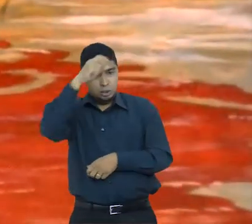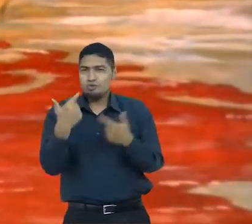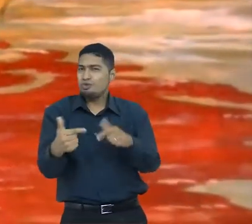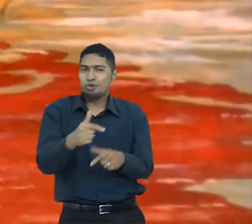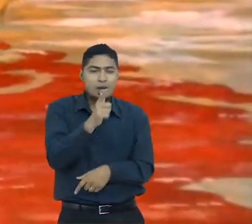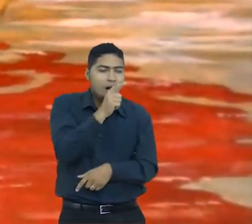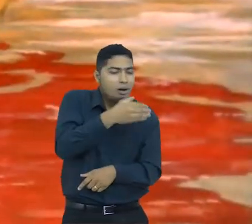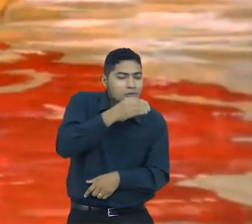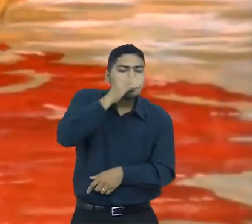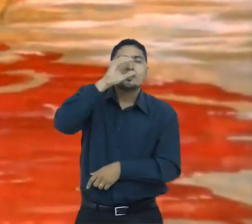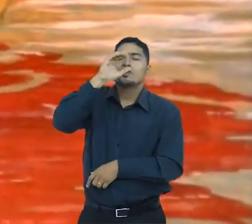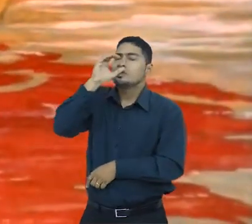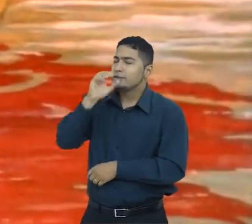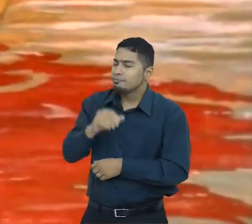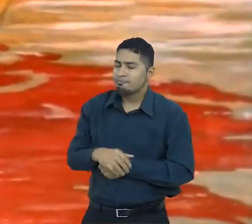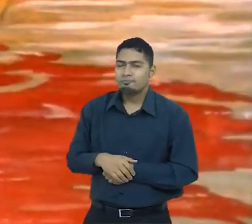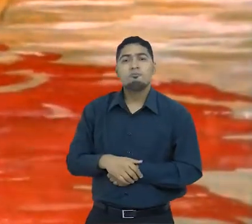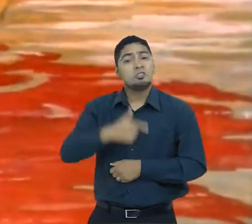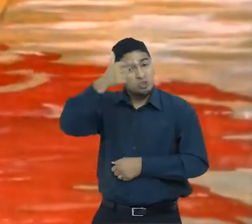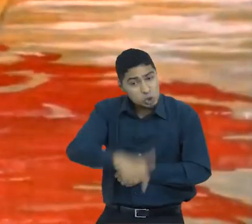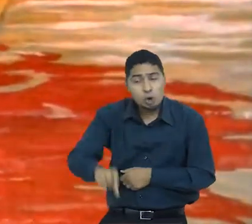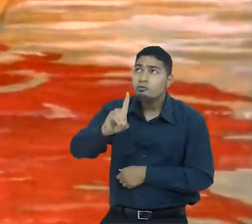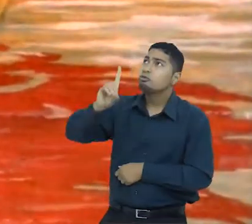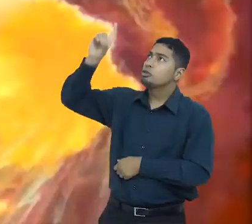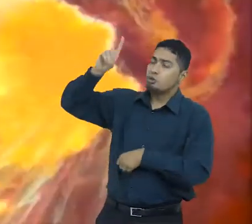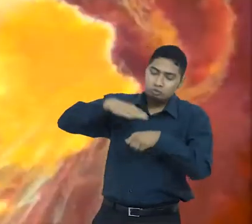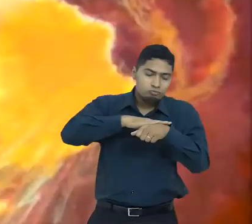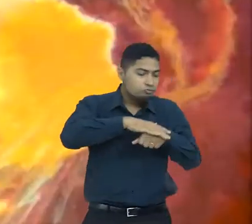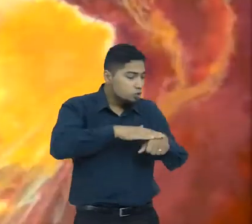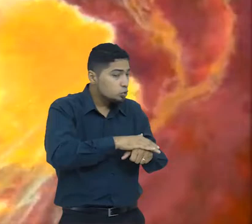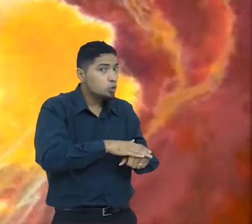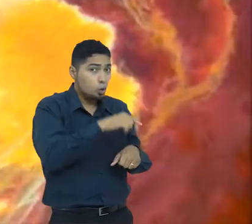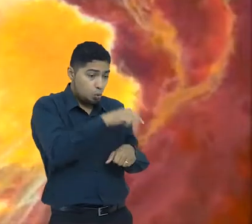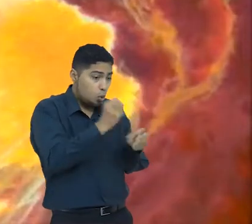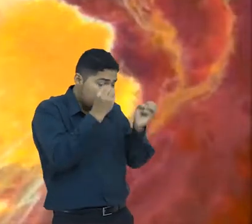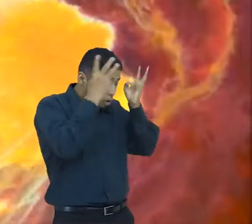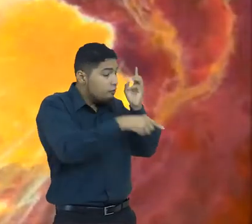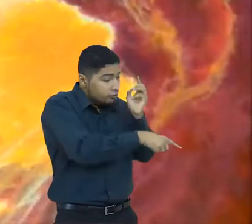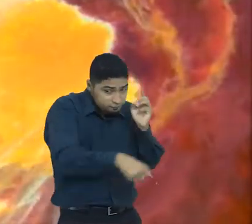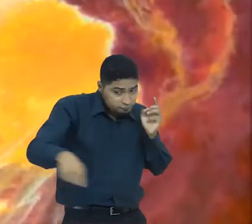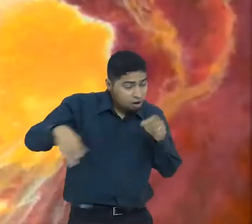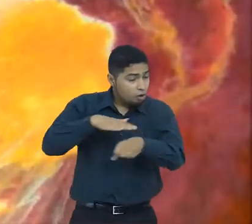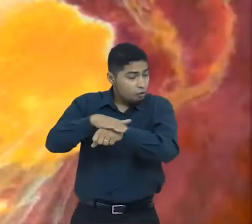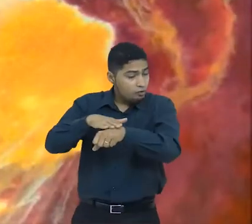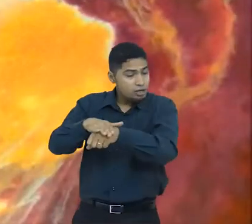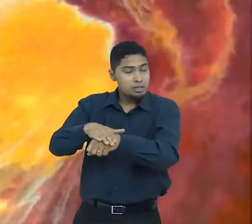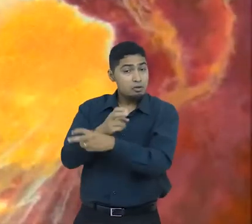egípcios não tinham mais água para beber. Deus falou novamente com Moisés: Vá conversar de novo